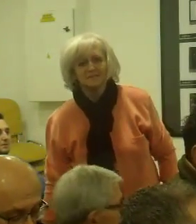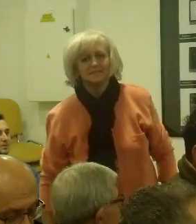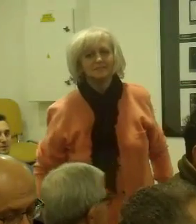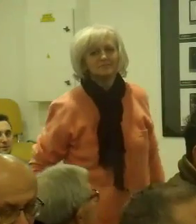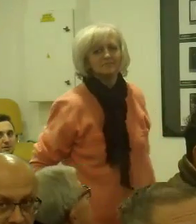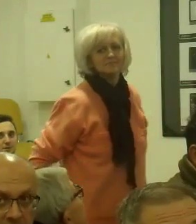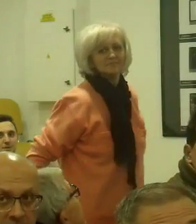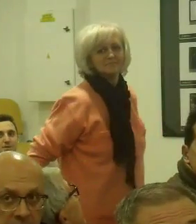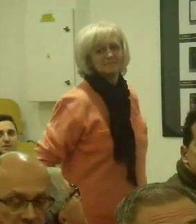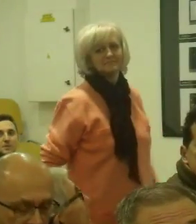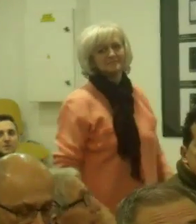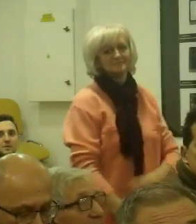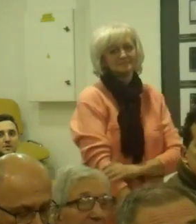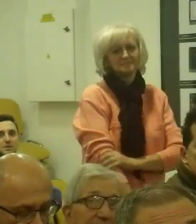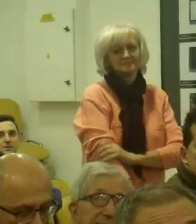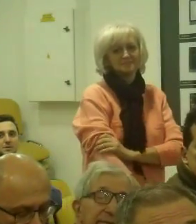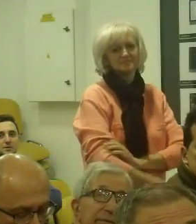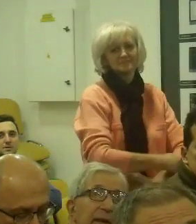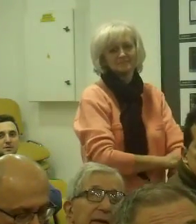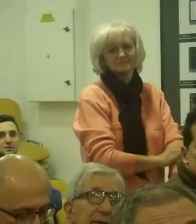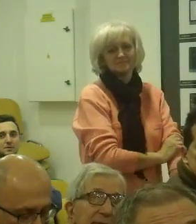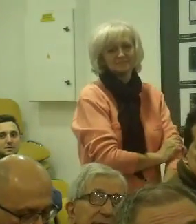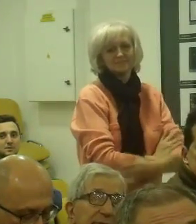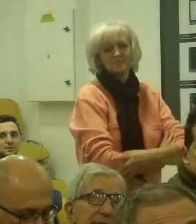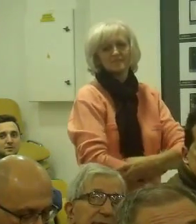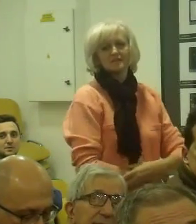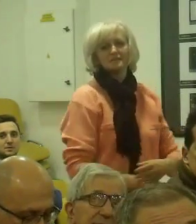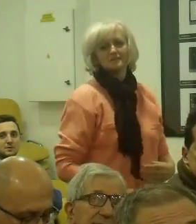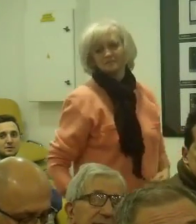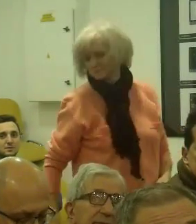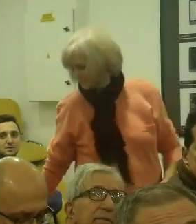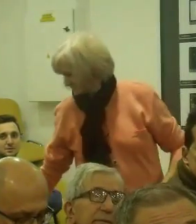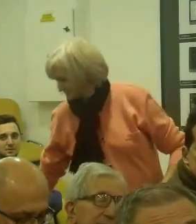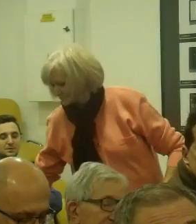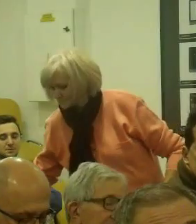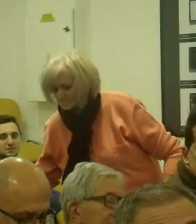Branka će iz praktičnih razloga vama govoriti na znakovnom jeziku, a ja ću biti njezin prevodilac.